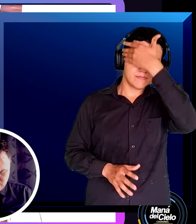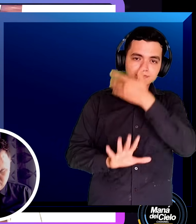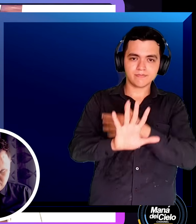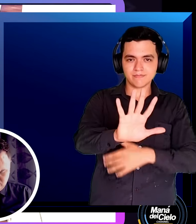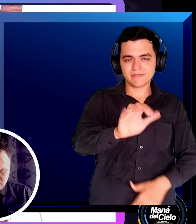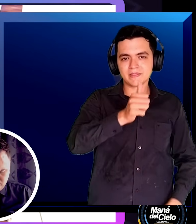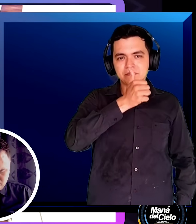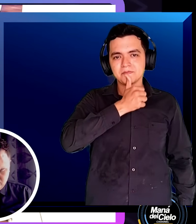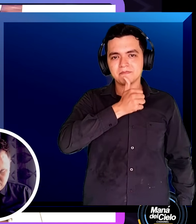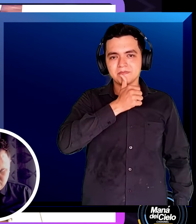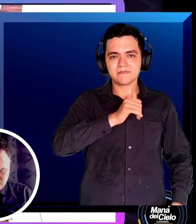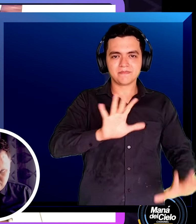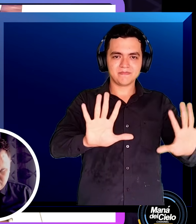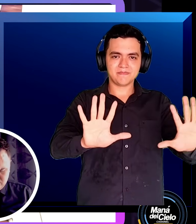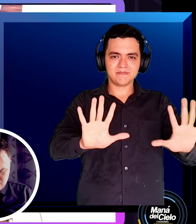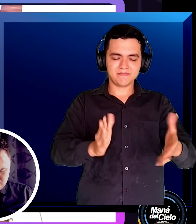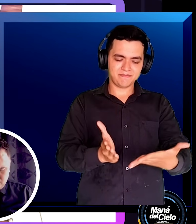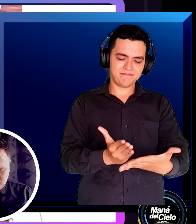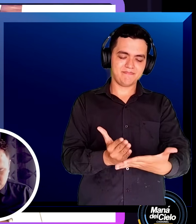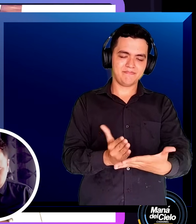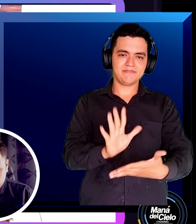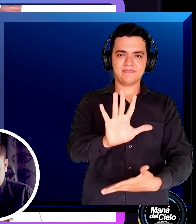Pero no lo comparto.